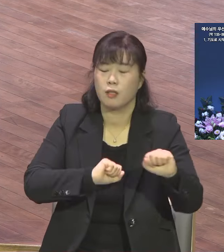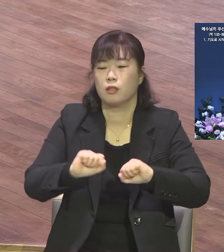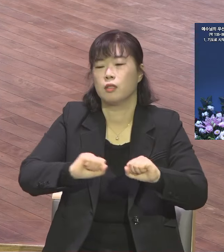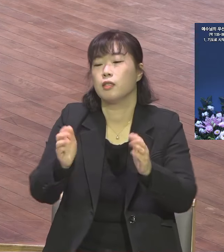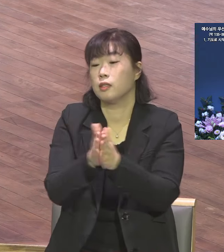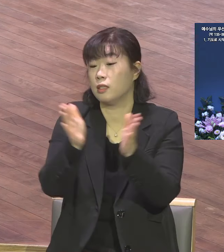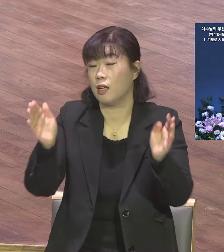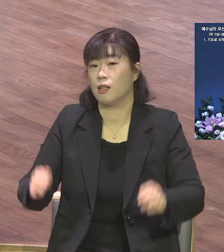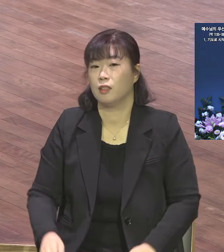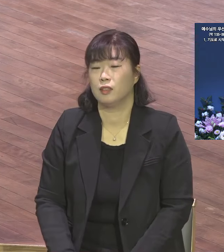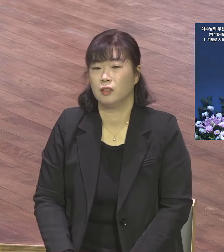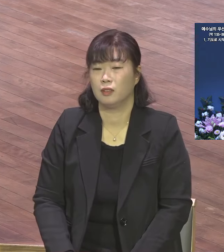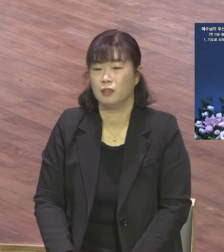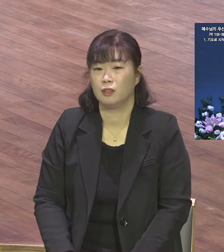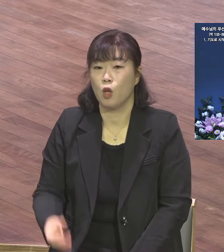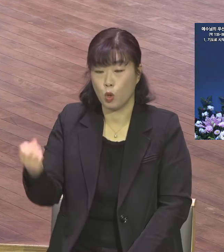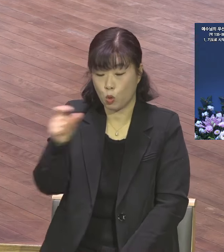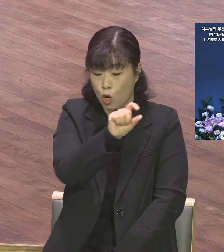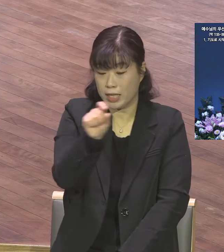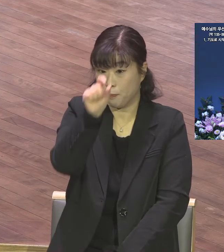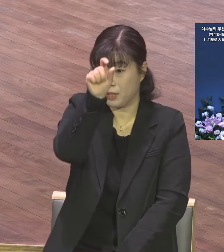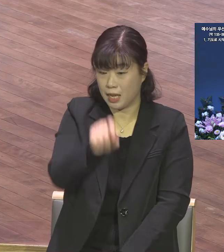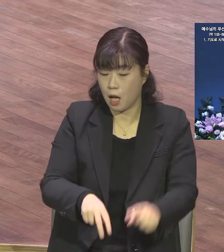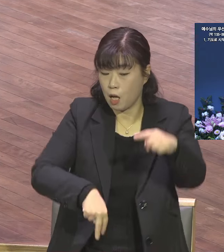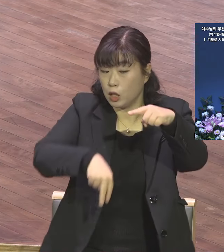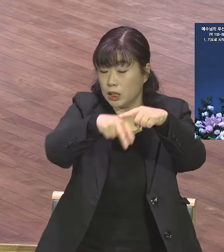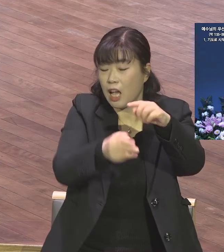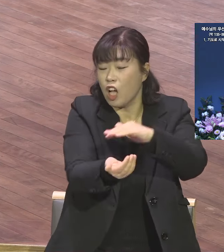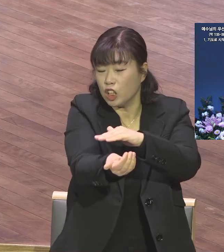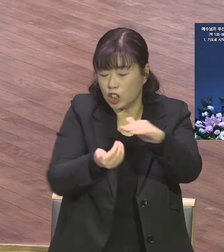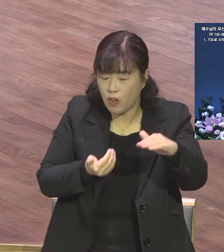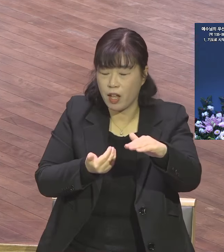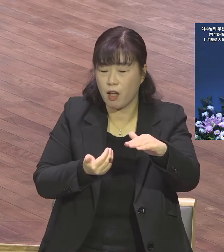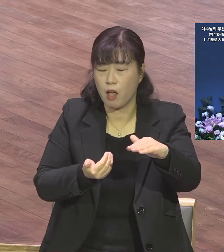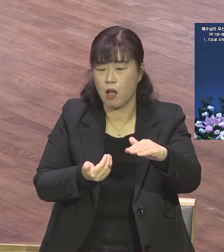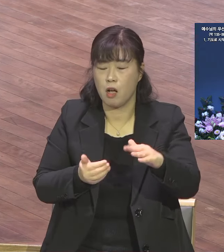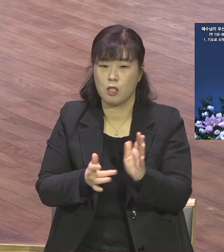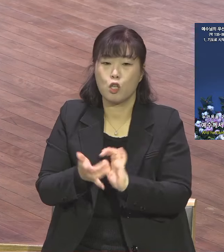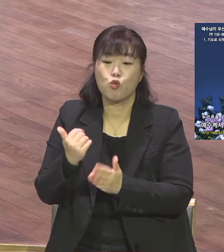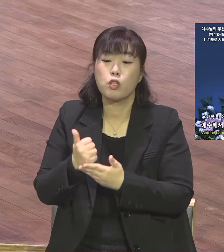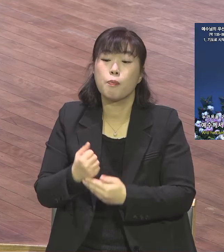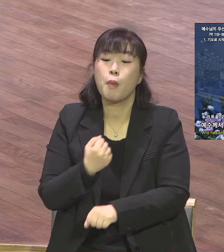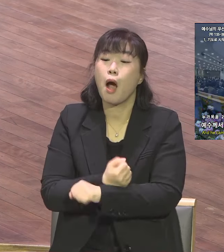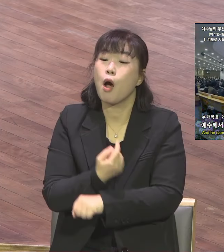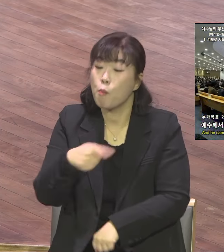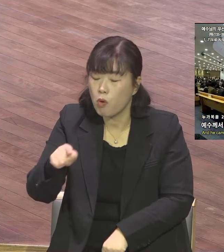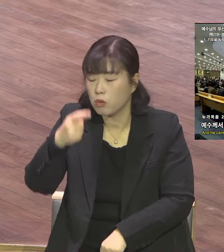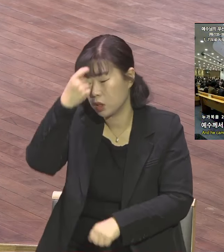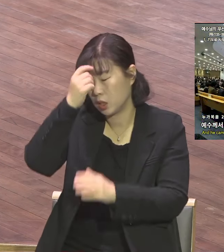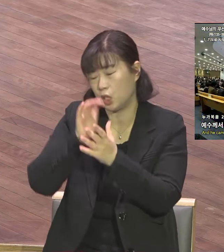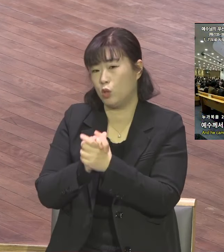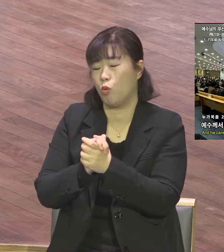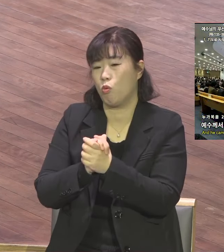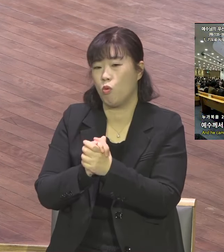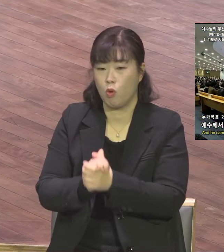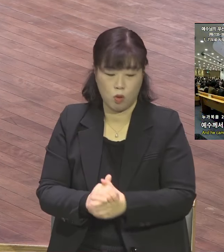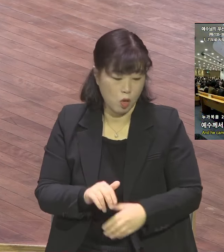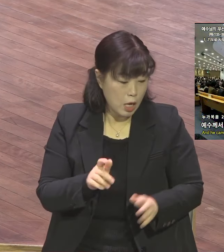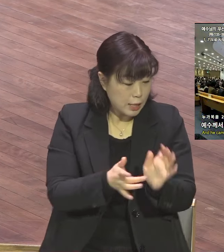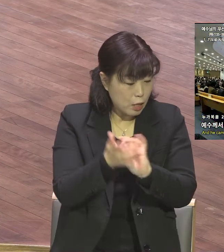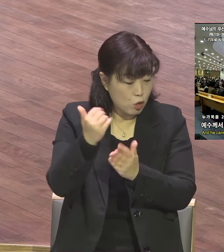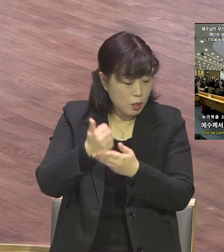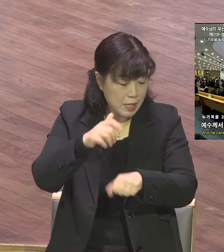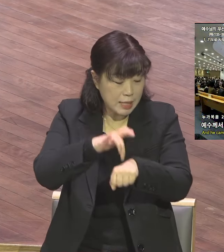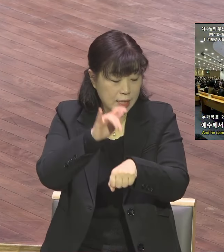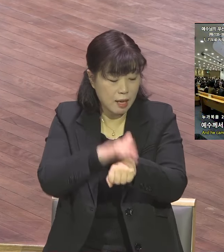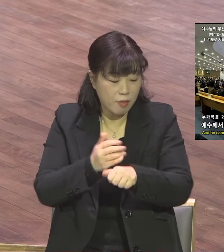밤에도 기도하셨어요. 누가복음 22장 39절에 보면 예수님께서 나가사 습관에 따라 감람산에 가시매 제자를